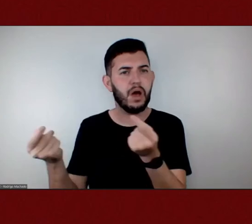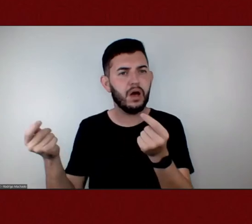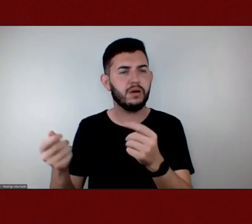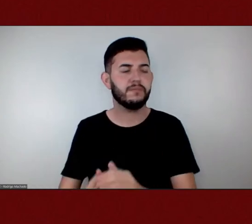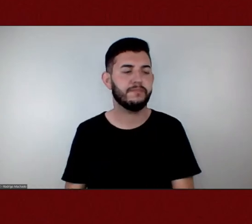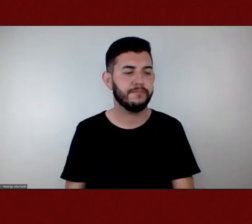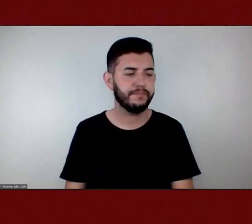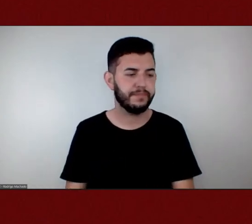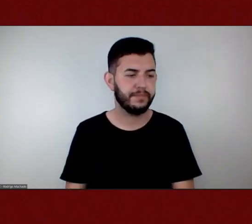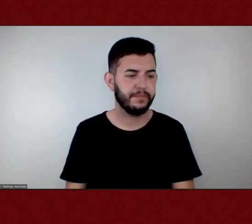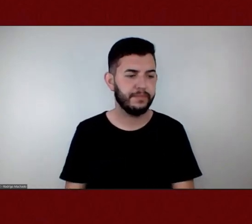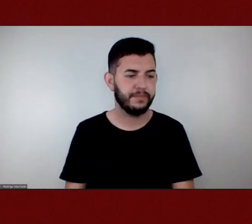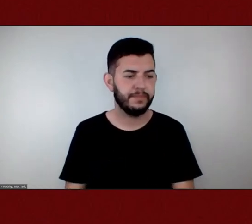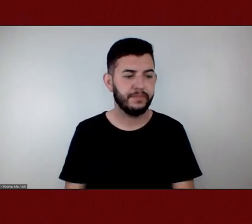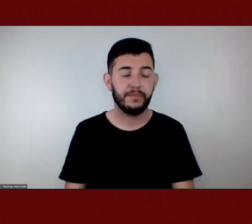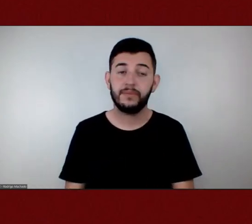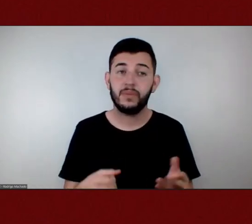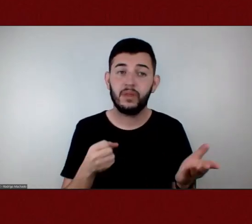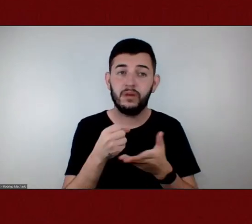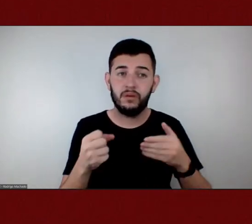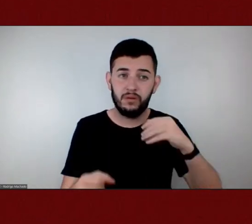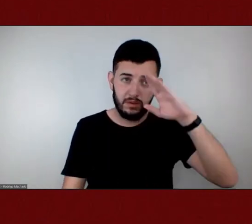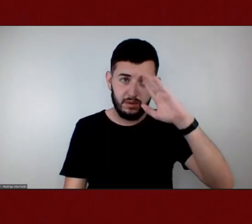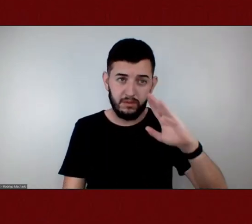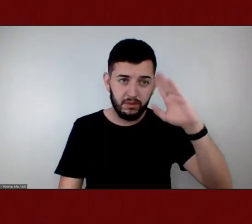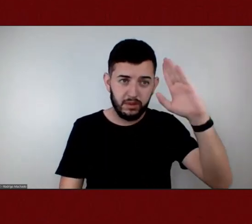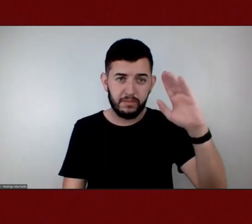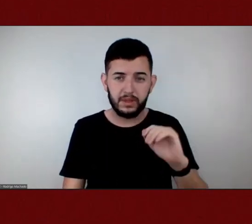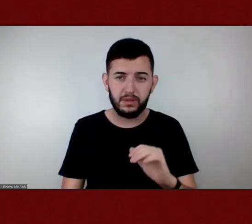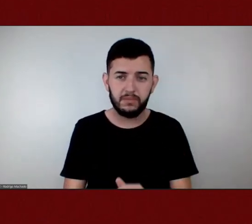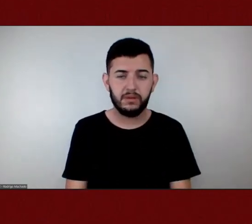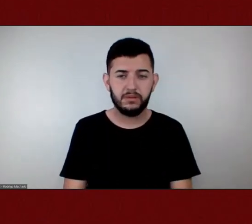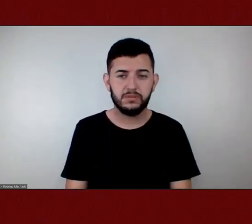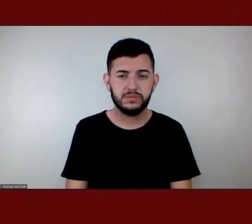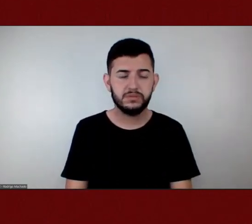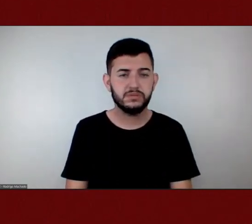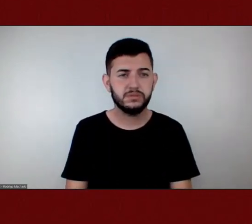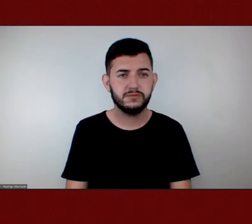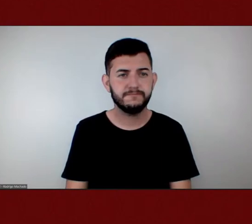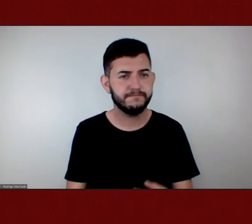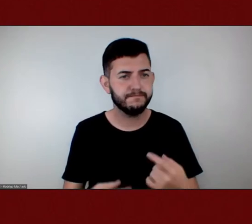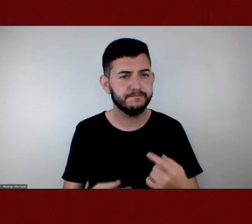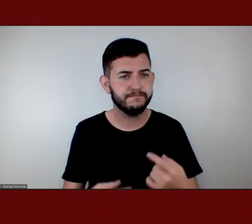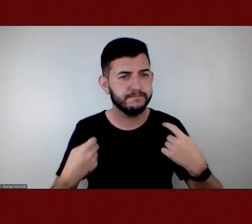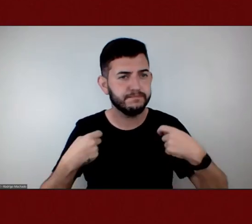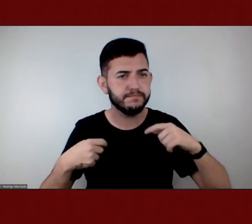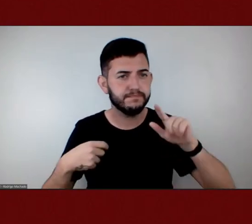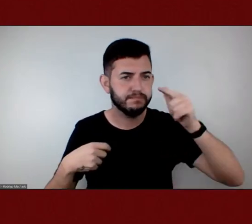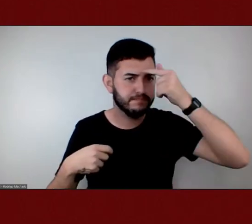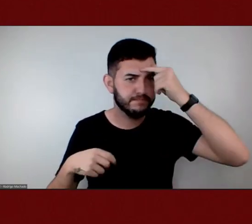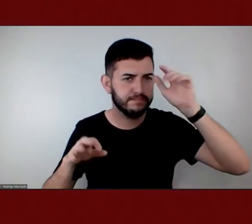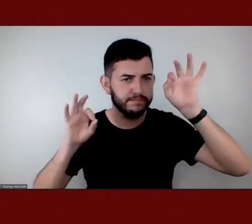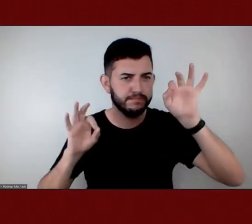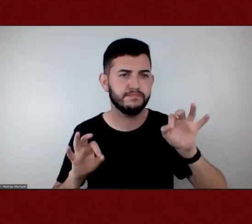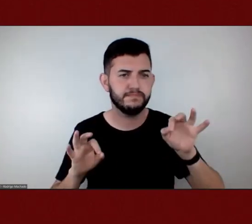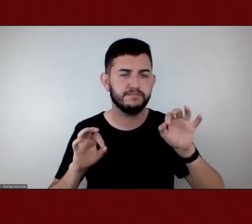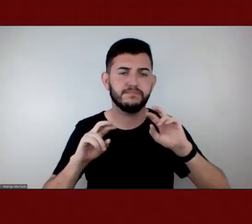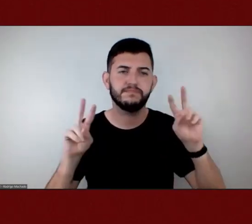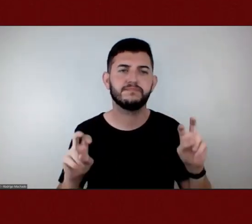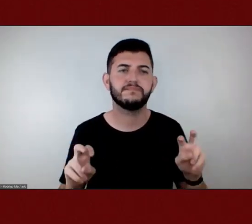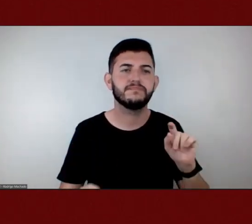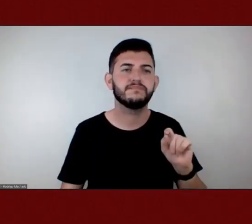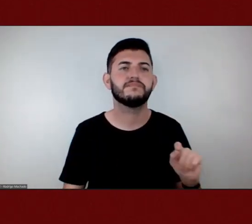Fundamentalmente, no entanto, é preciso tomar consciência do esgotamento da